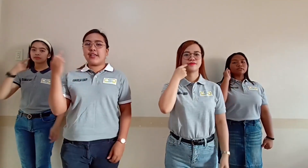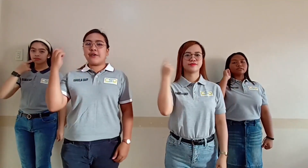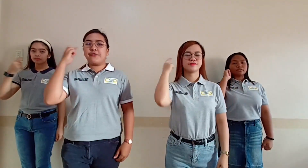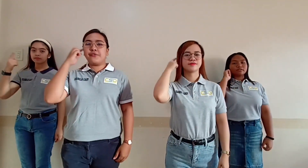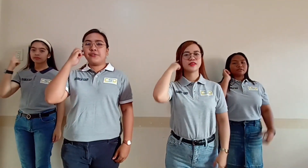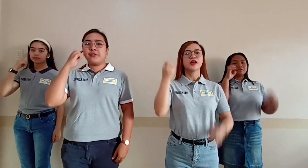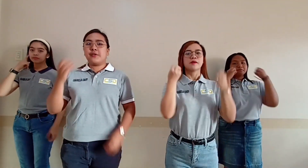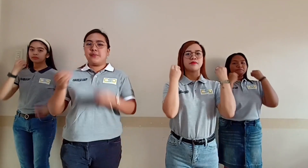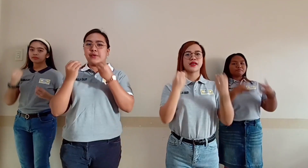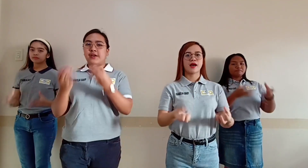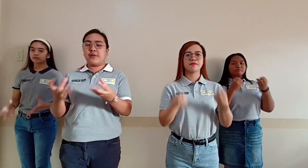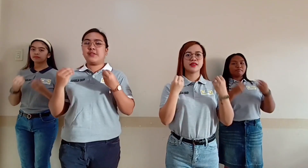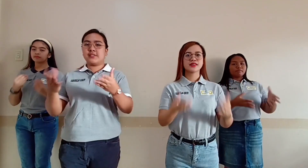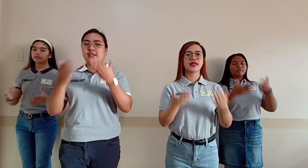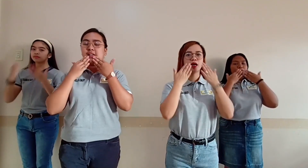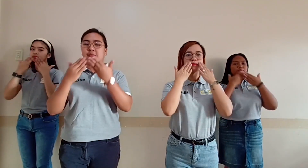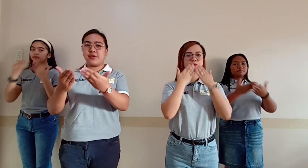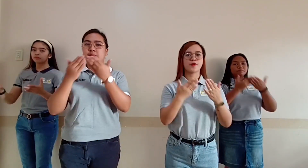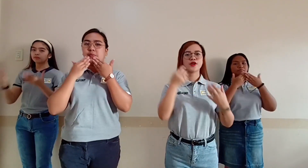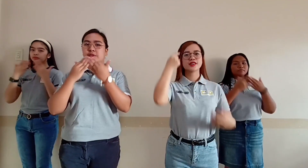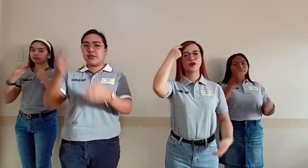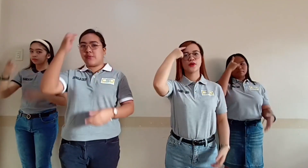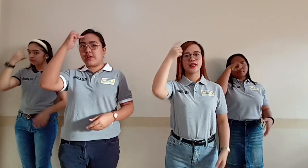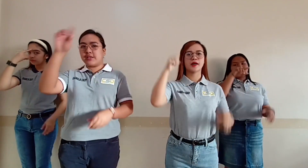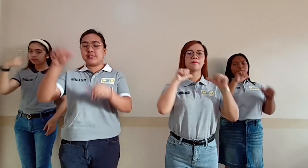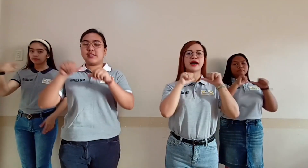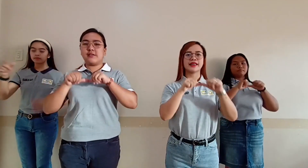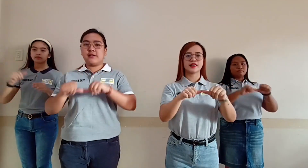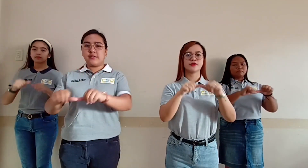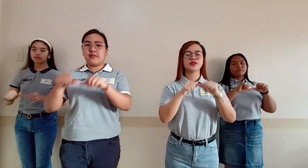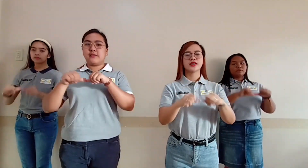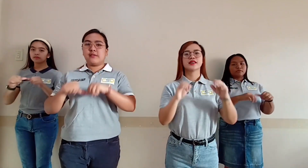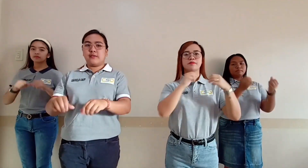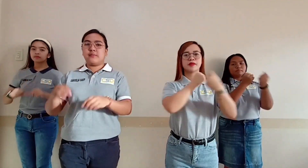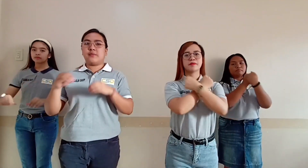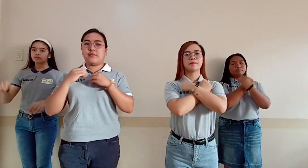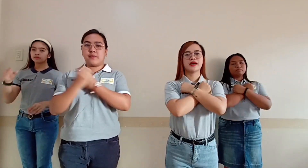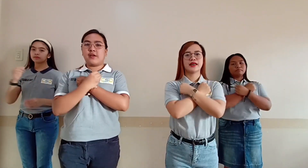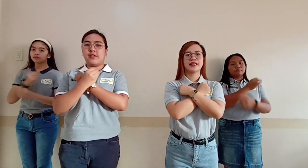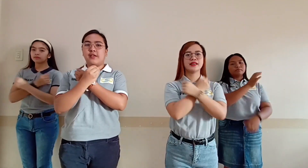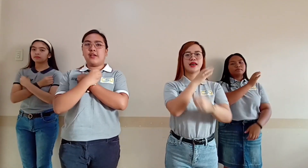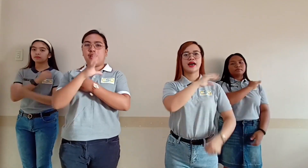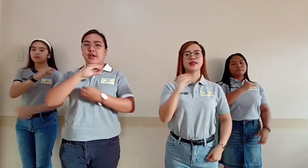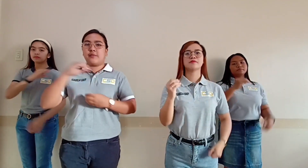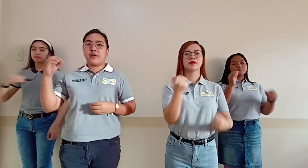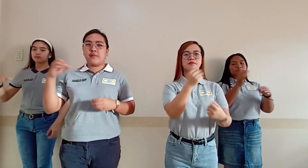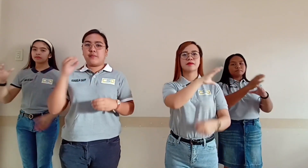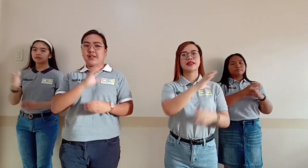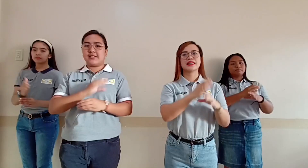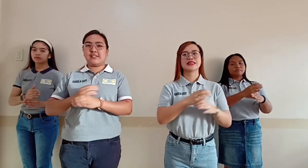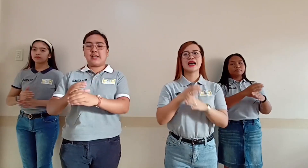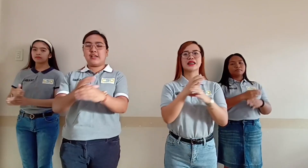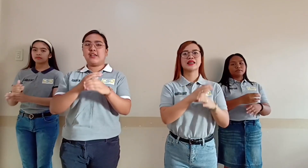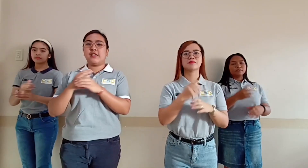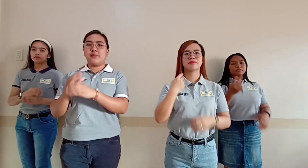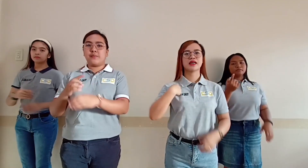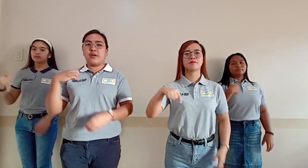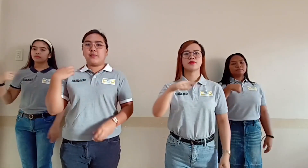Deaf, maraming salamat po sa walang maliw na pagmamahal at pagmamalasakit para po